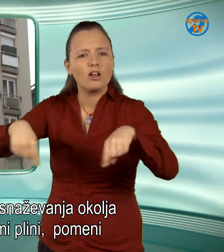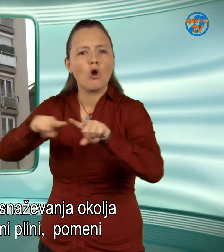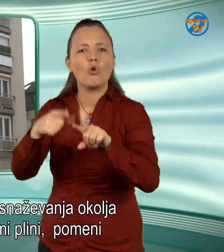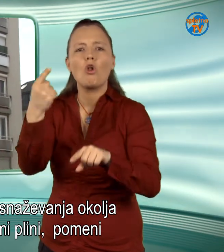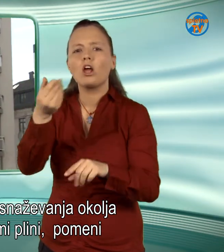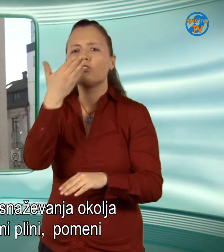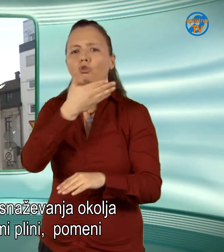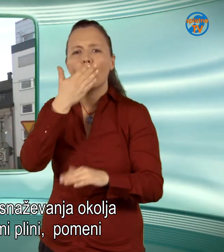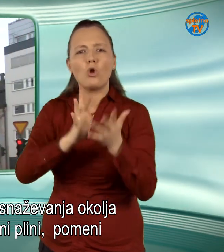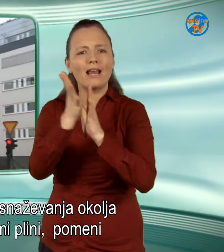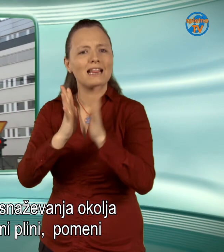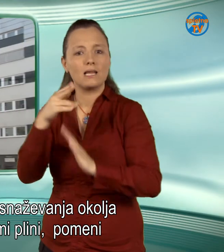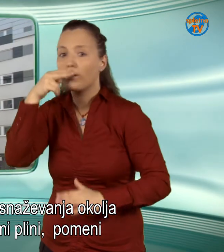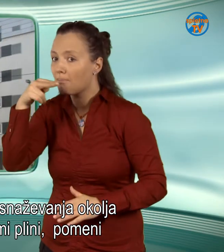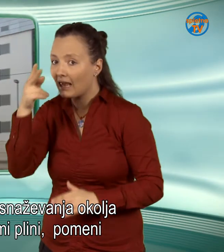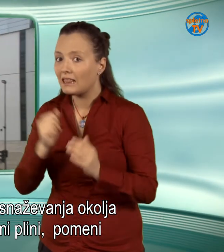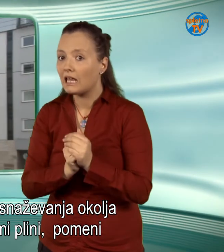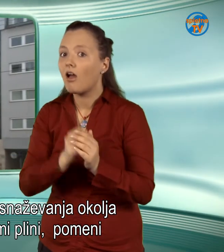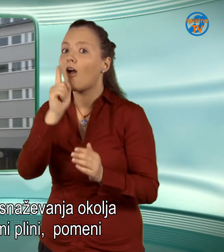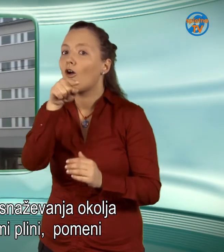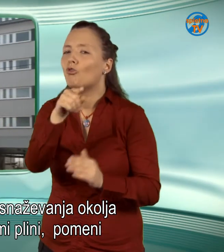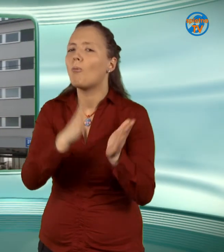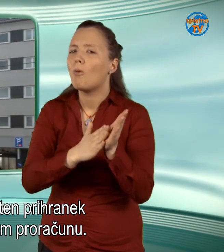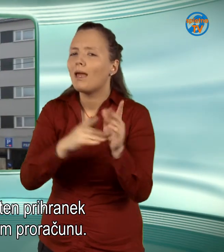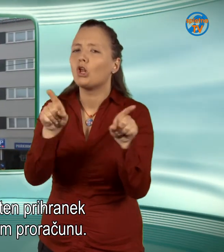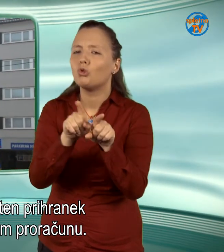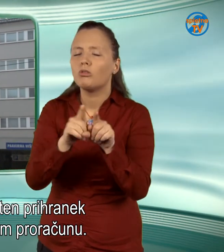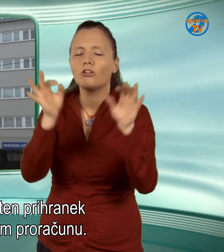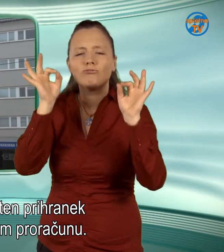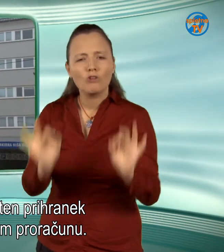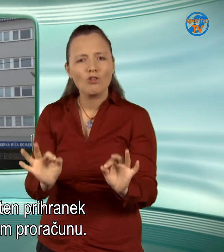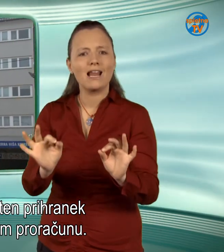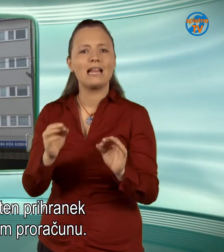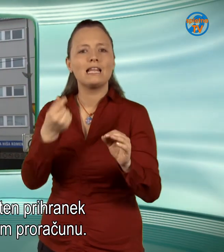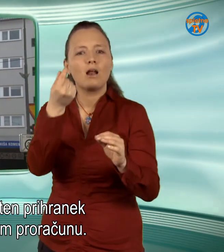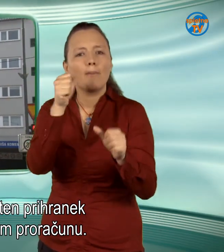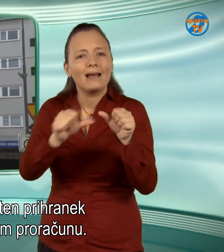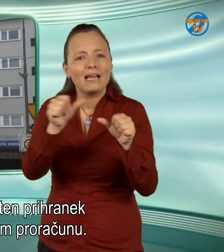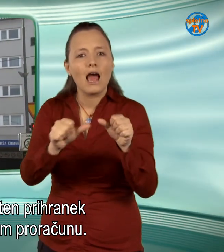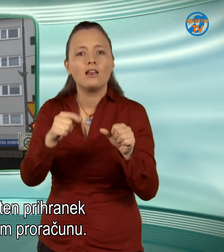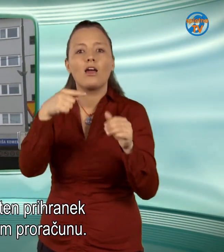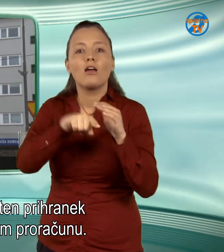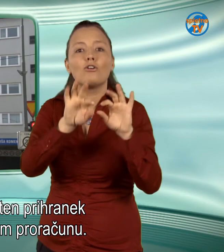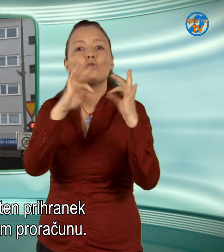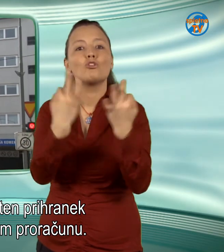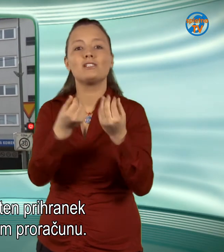toplogrednimi plini, pomeni tudi konkreten prihranek v družinskem proračunu.